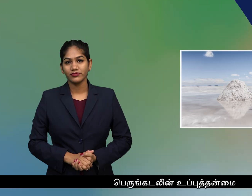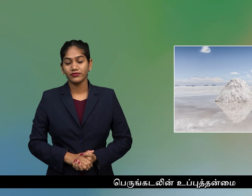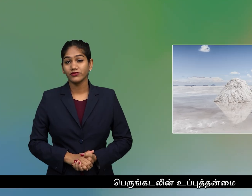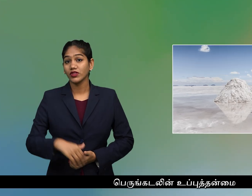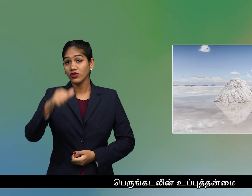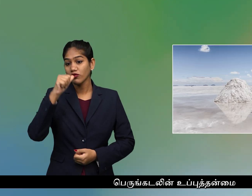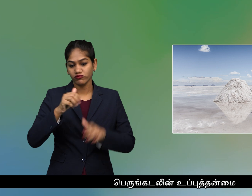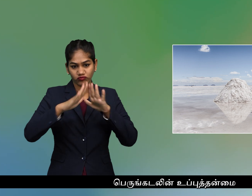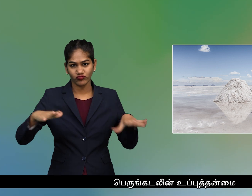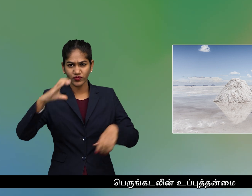பெருங்கடலின் உப்புத்தன்மை.